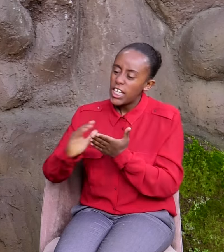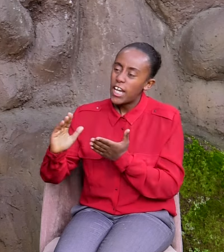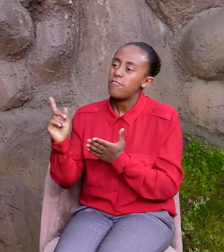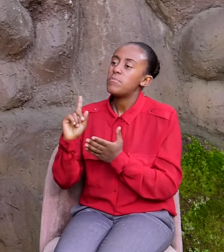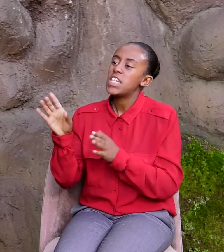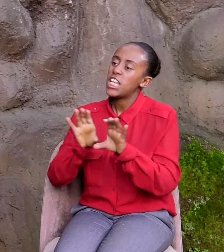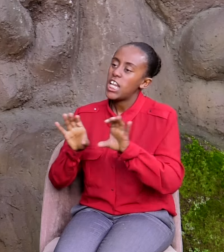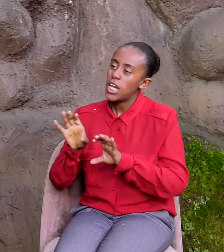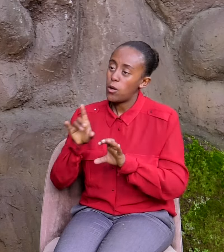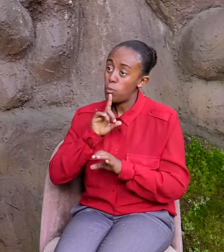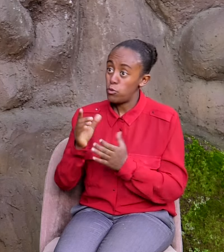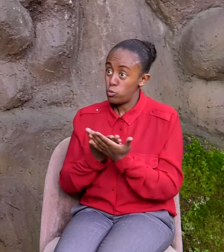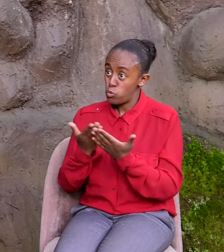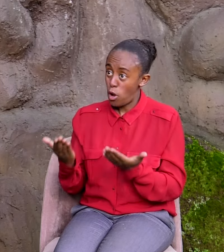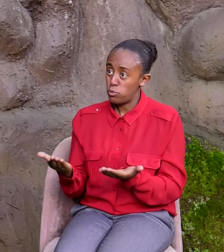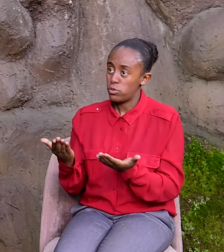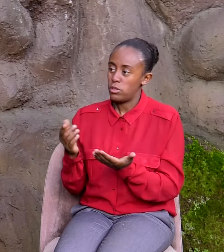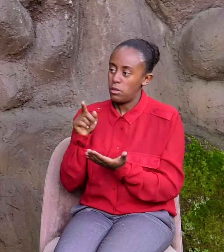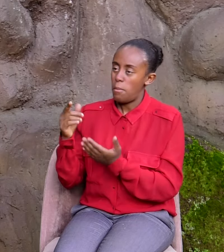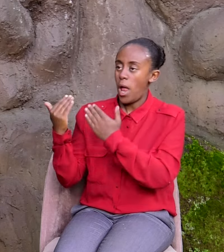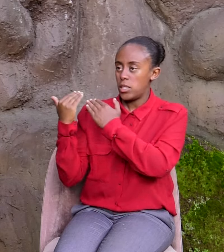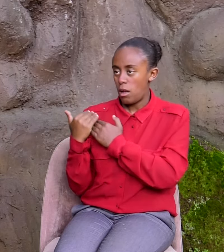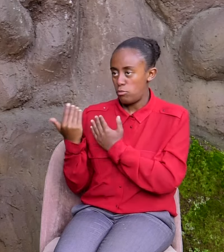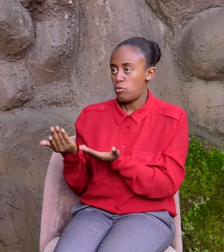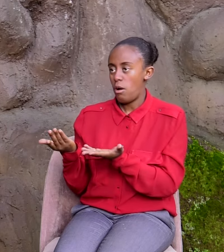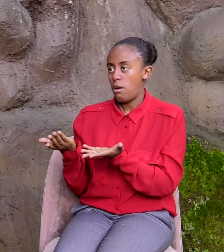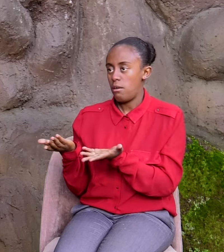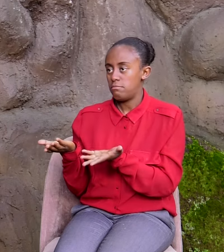ምን እየተደረገ ነው የሚሉትን ጉዳዮች ከባለስልጣናቱ